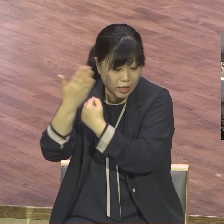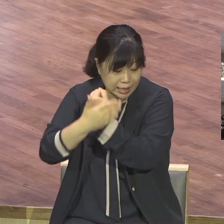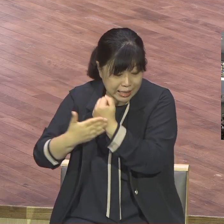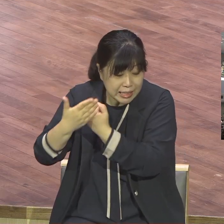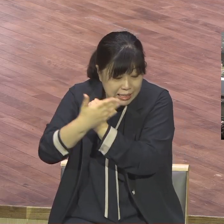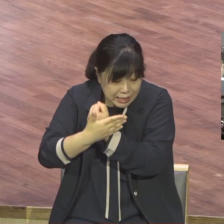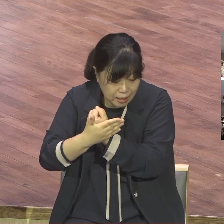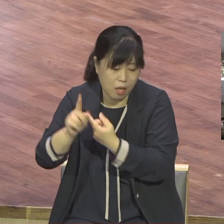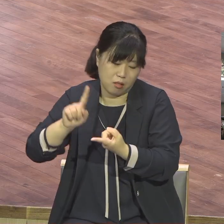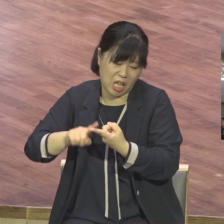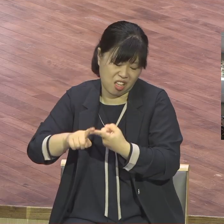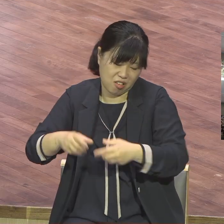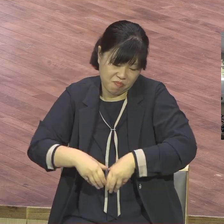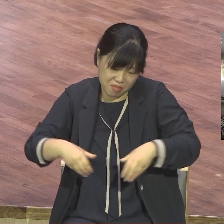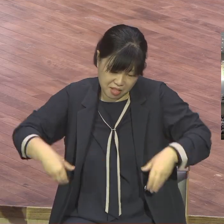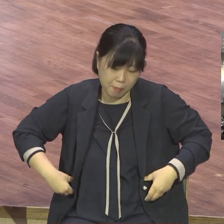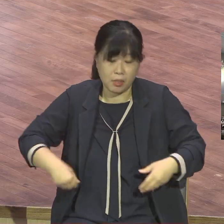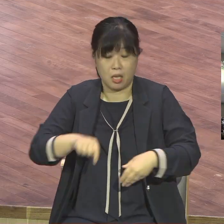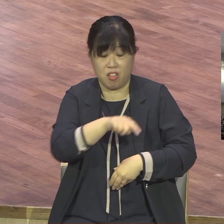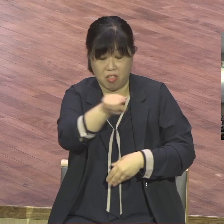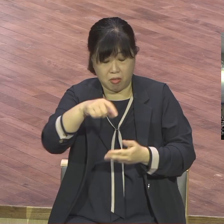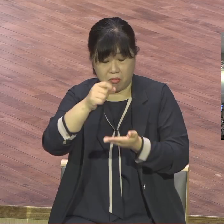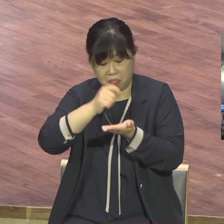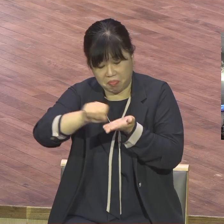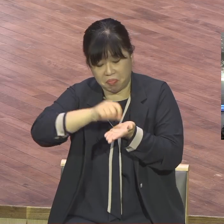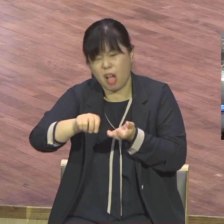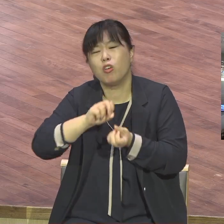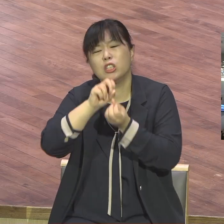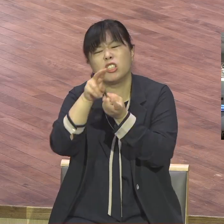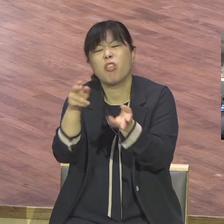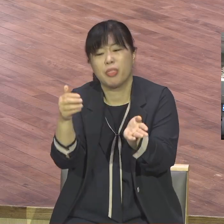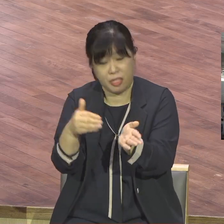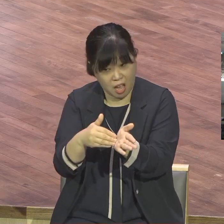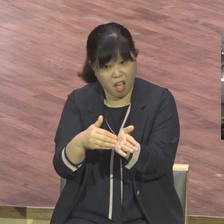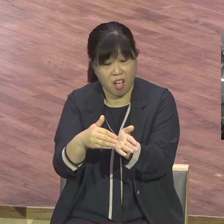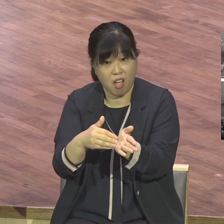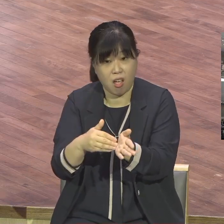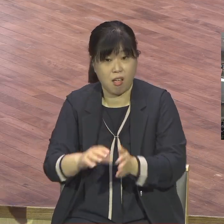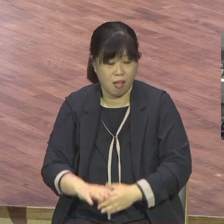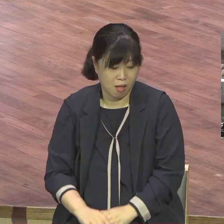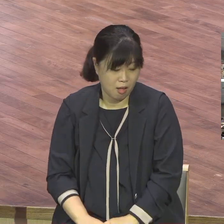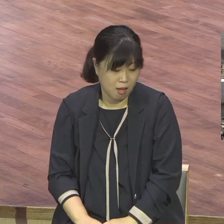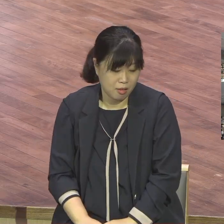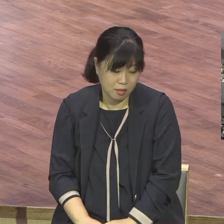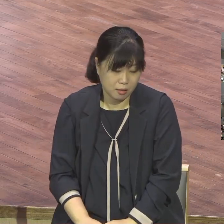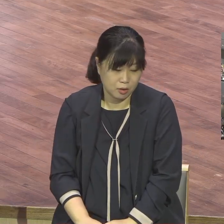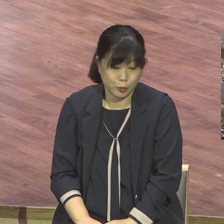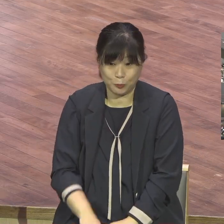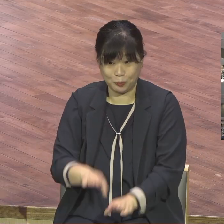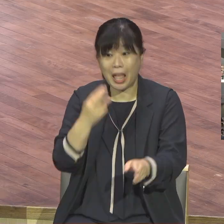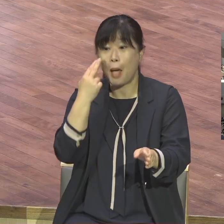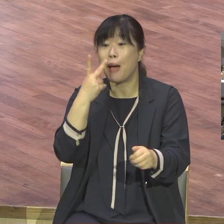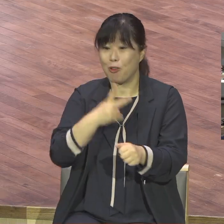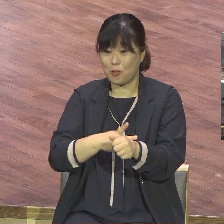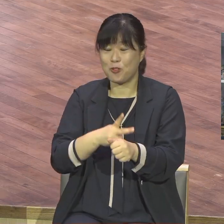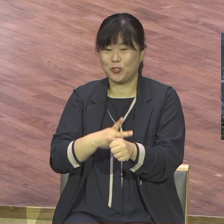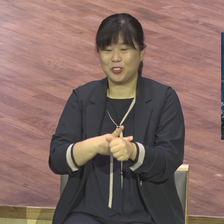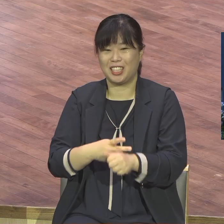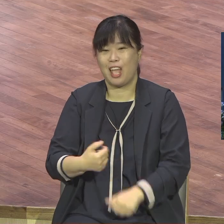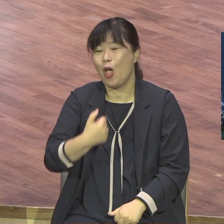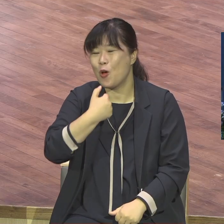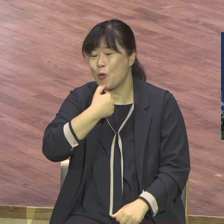은혜로 말미암아 더욱 담대히 대략 너에게 선논이 사도 바울은 로마